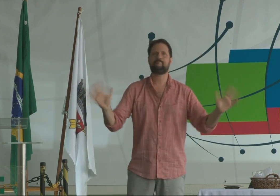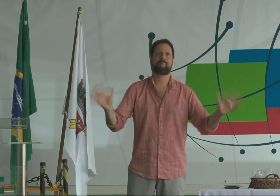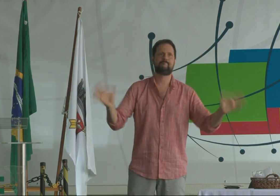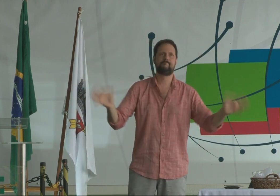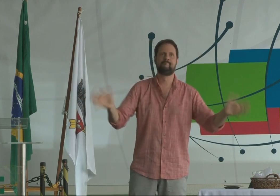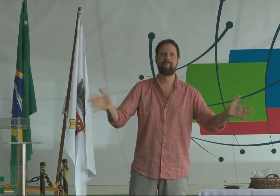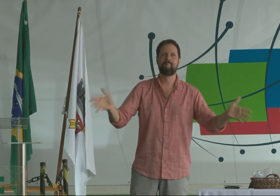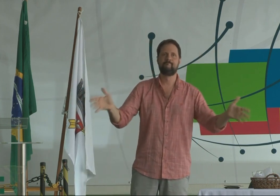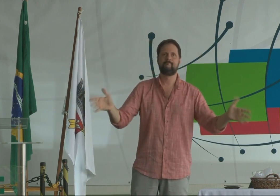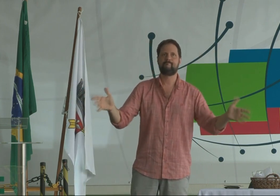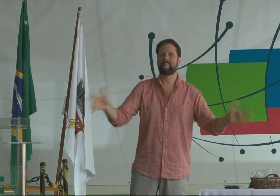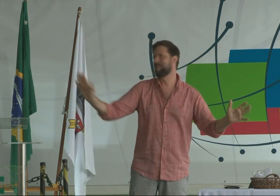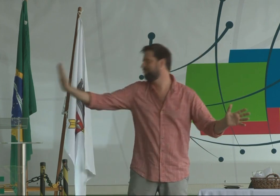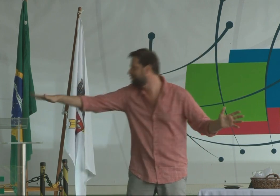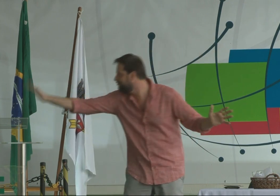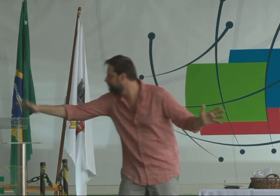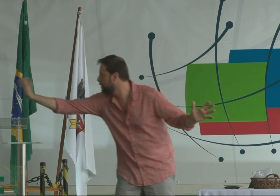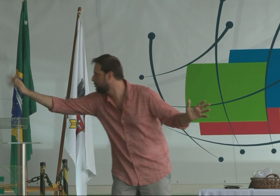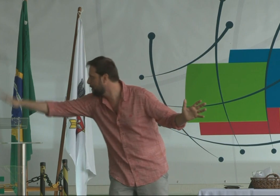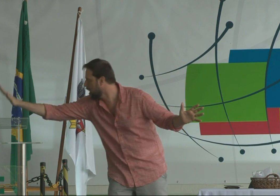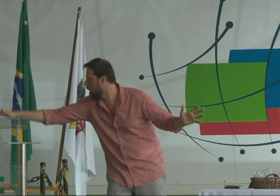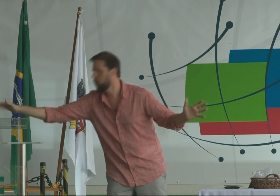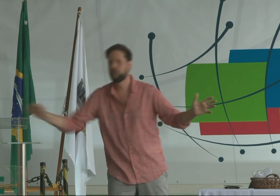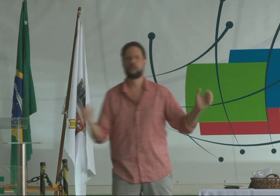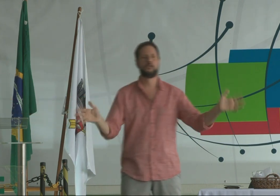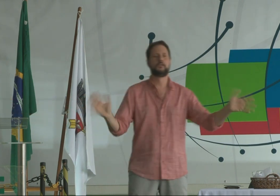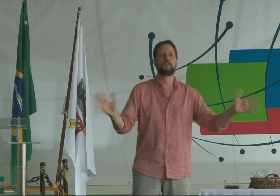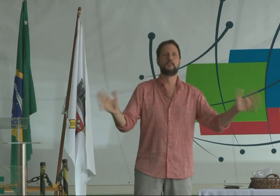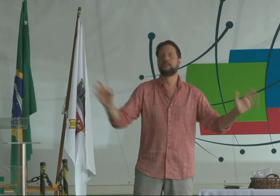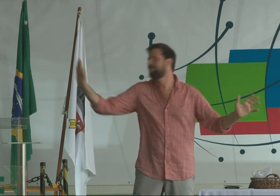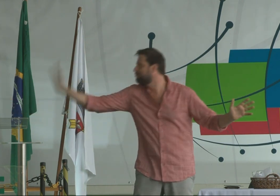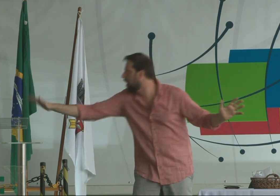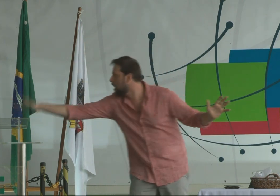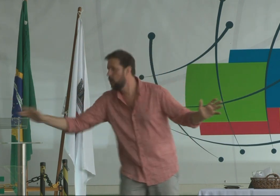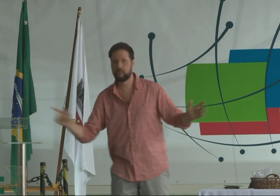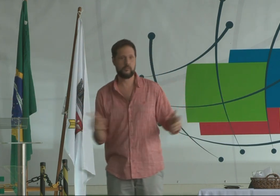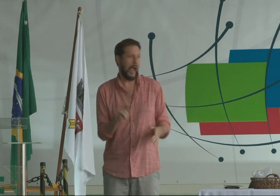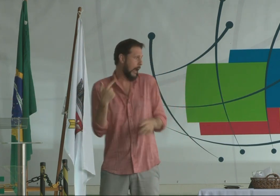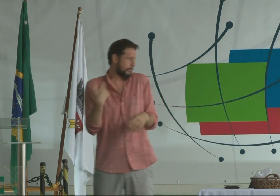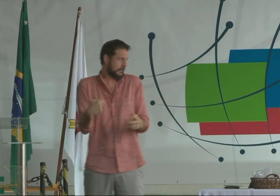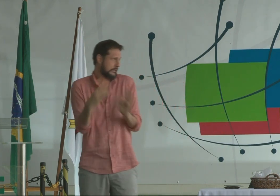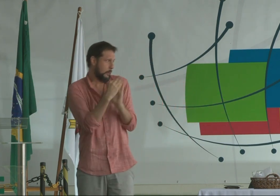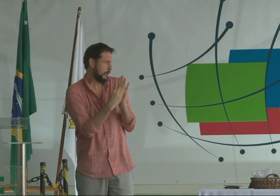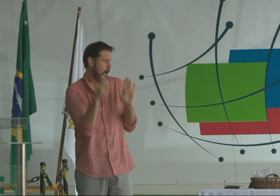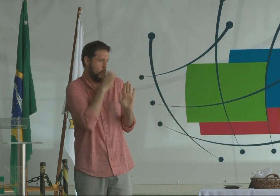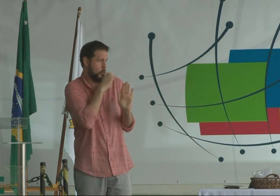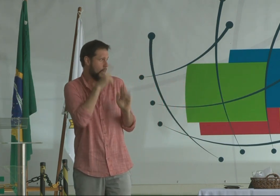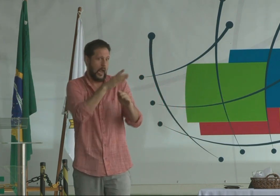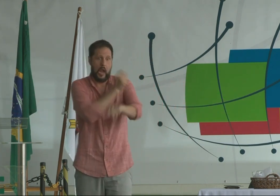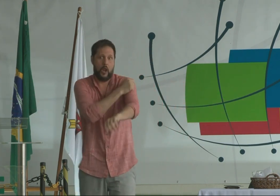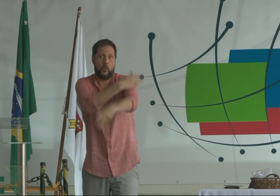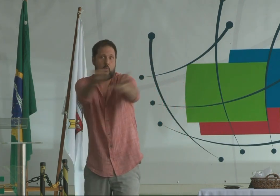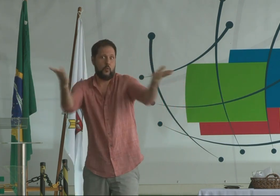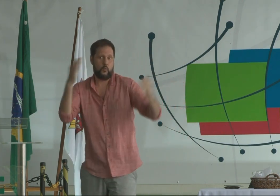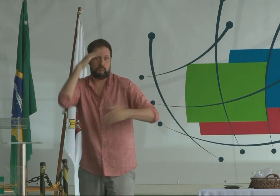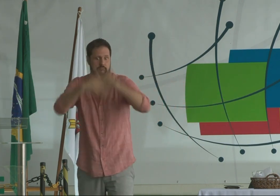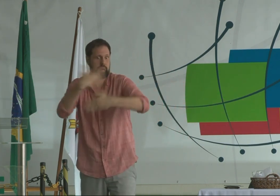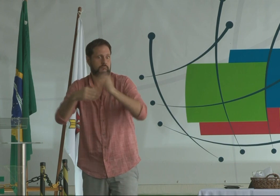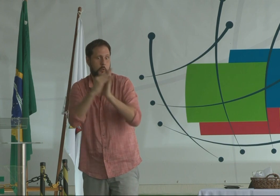sabe nada. Aí começa a atrapalhar a questão da língua. intérprete está lá sinalizando o intérprete. Aí, calma, professor, calma, é uma outra língua. A pessoa, não, não. Olha, o restante